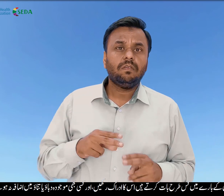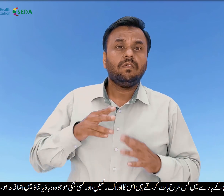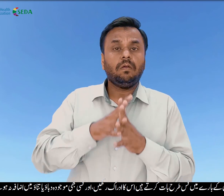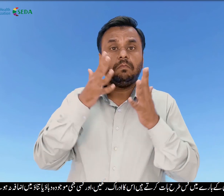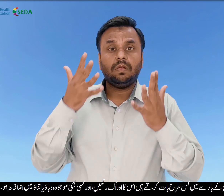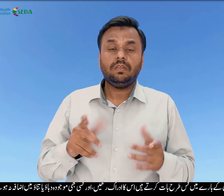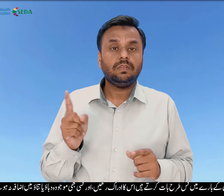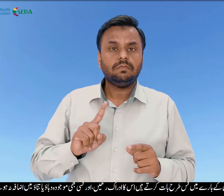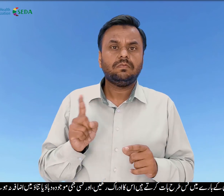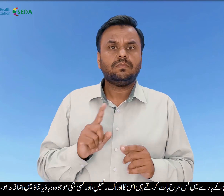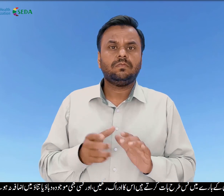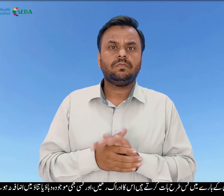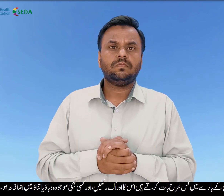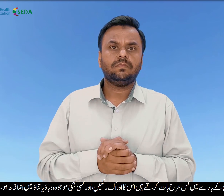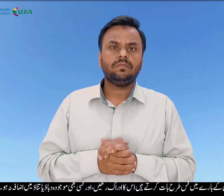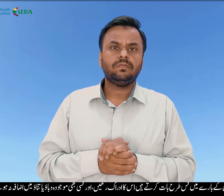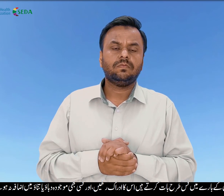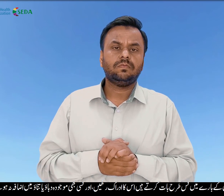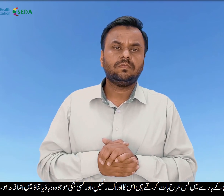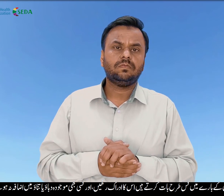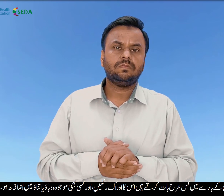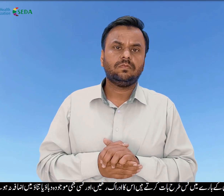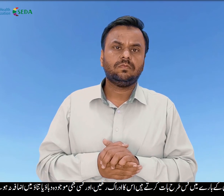تناؤ میں اضافہ نہ ہونے دیں۔